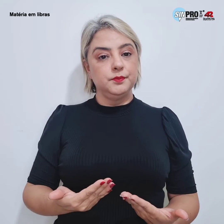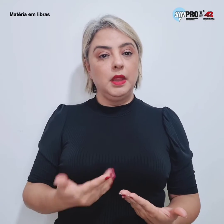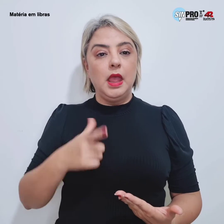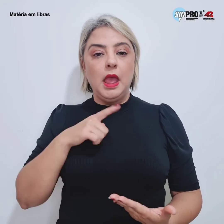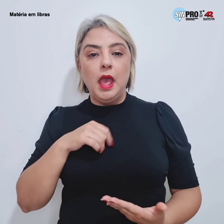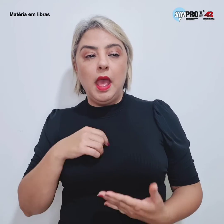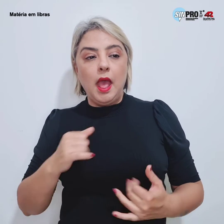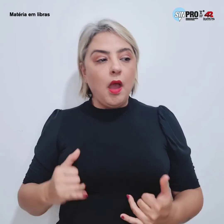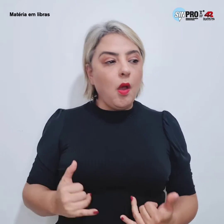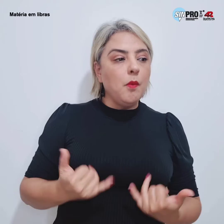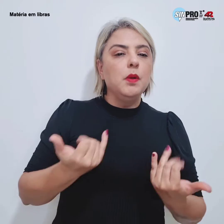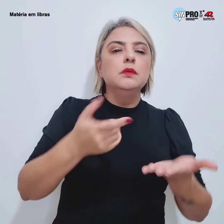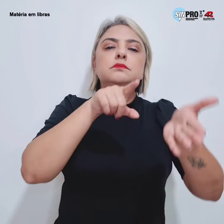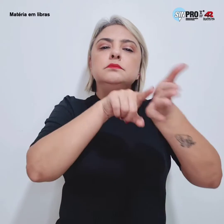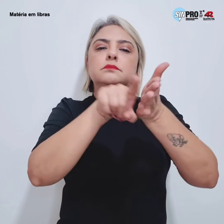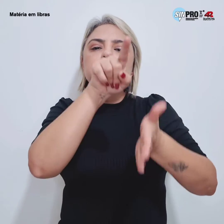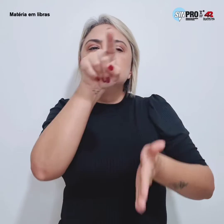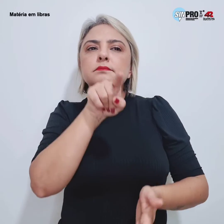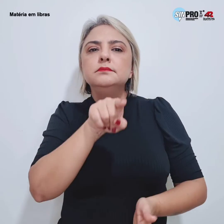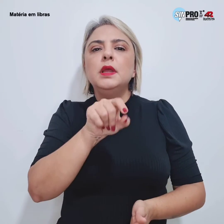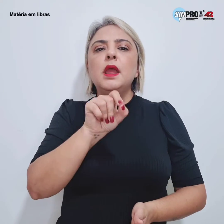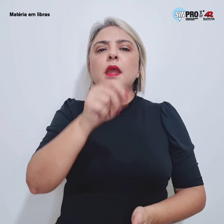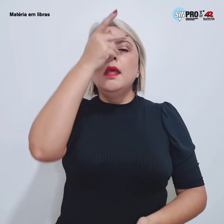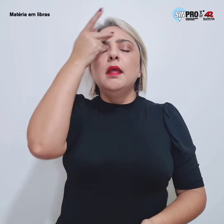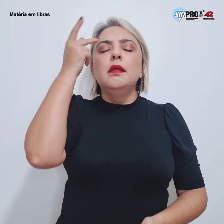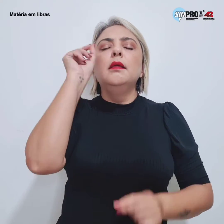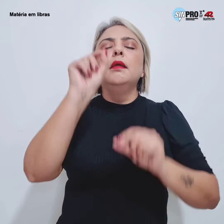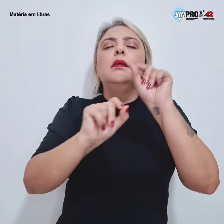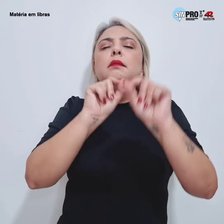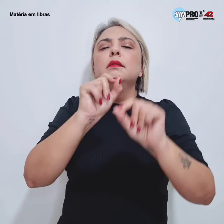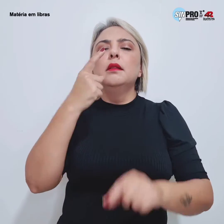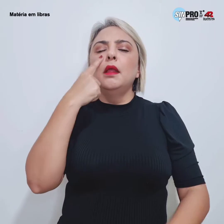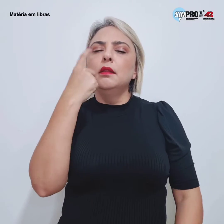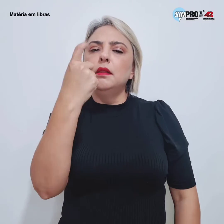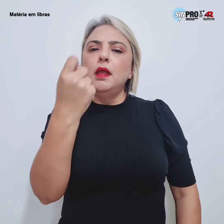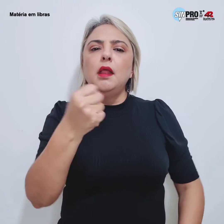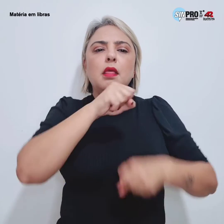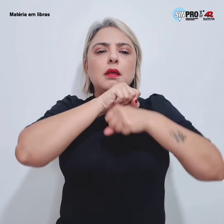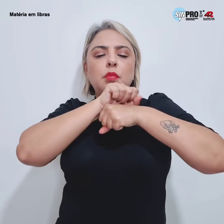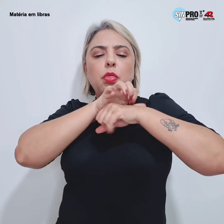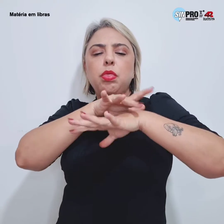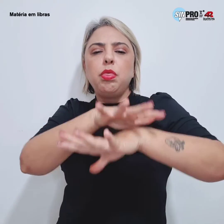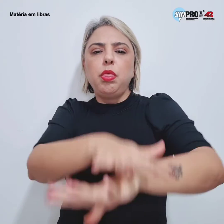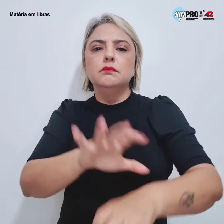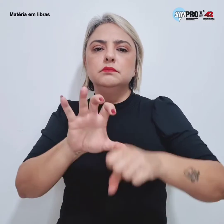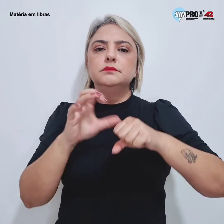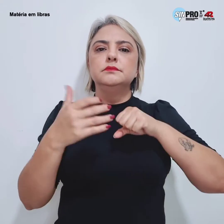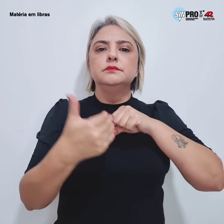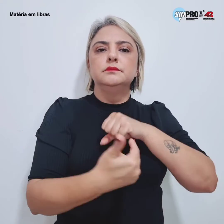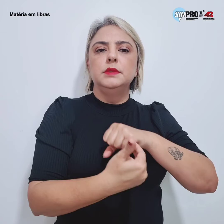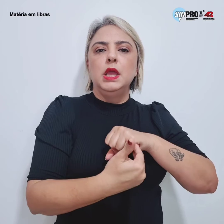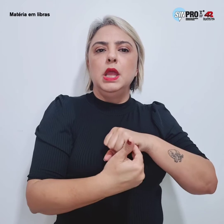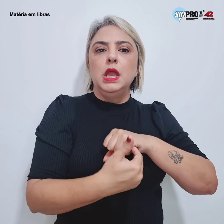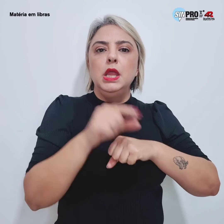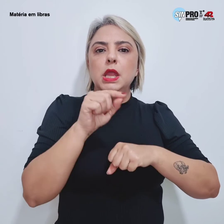Daí, ser oportuno indagarmos sobre a quem interessa o alastramento da pandemia e